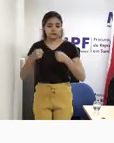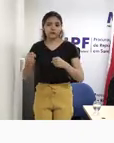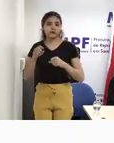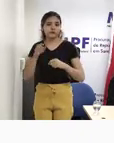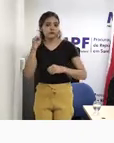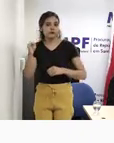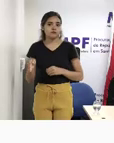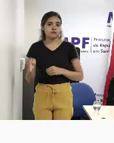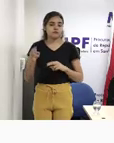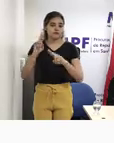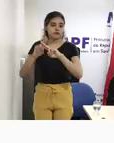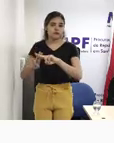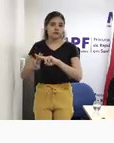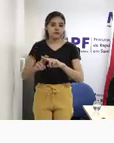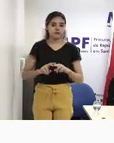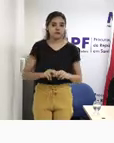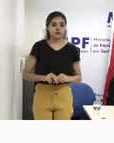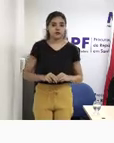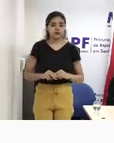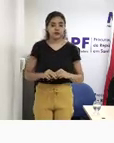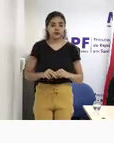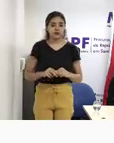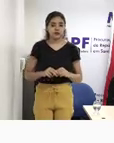o país atuando nesse combate